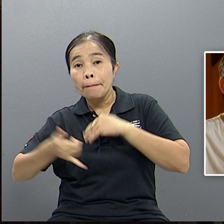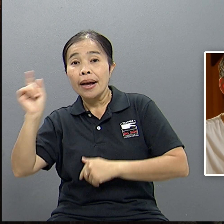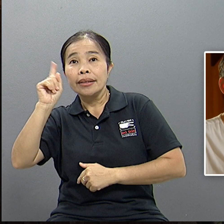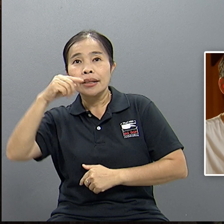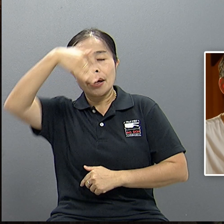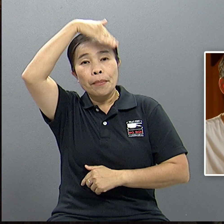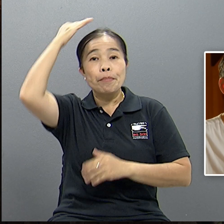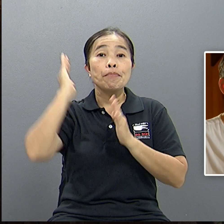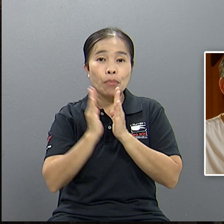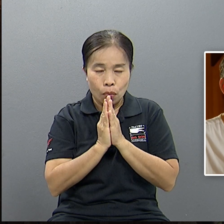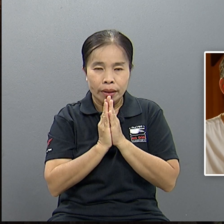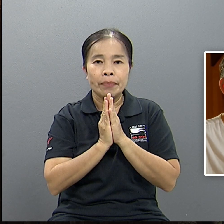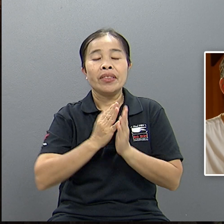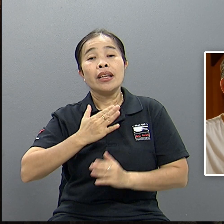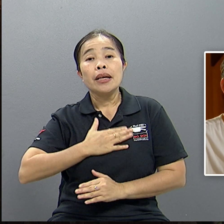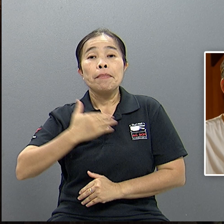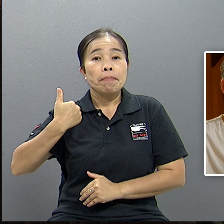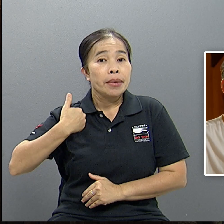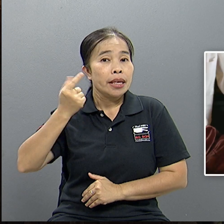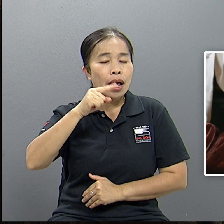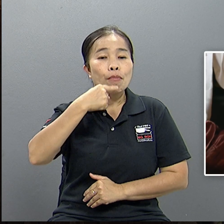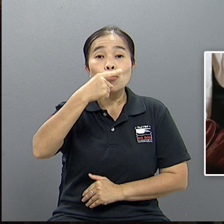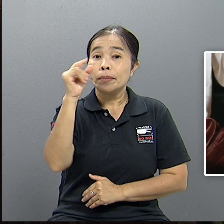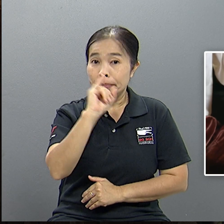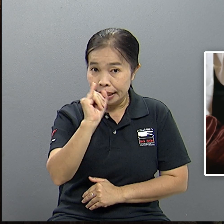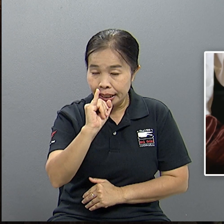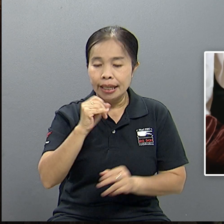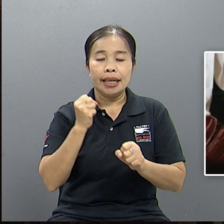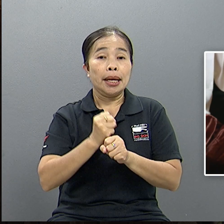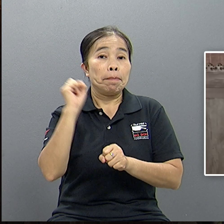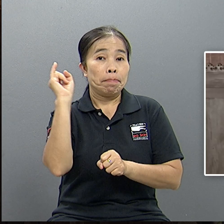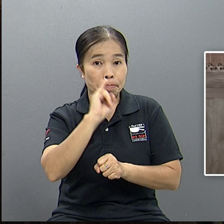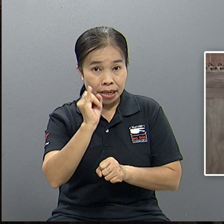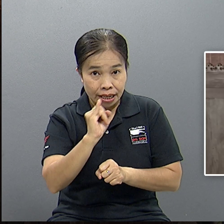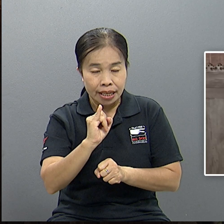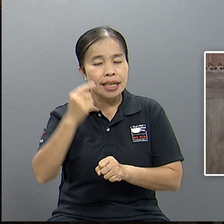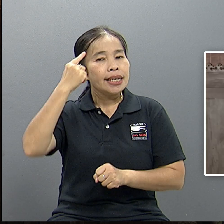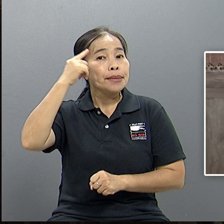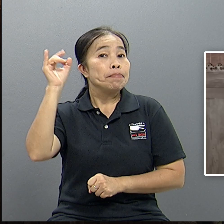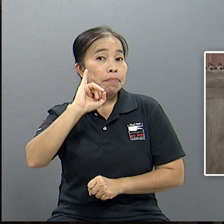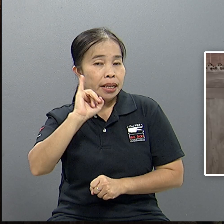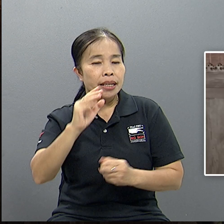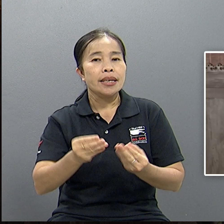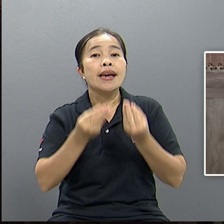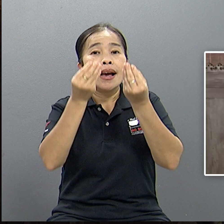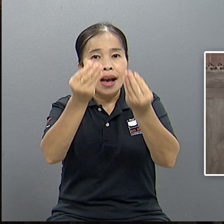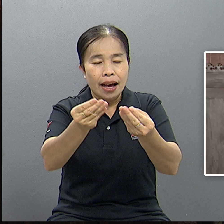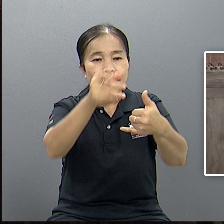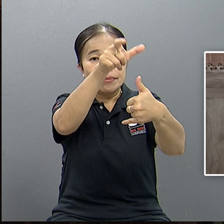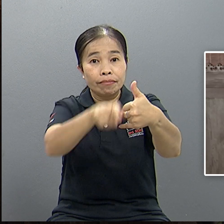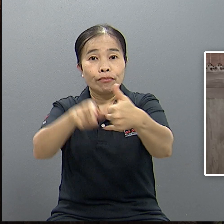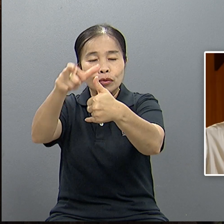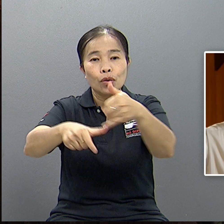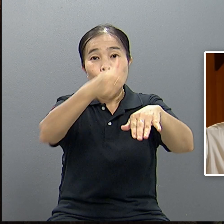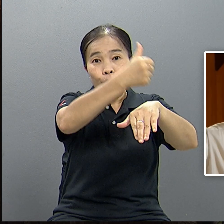กายกรรมวจีกรรมมโนกรรมที่กระผมได้เคยล่วงเกิน